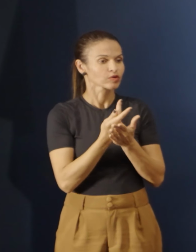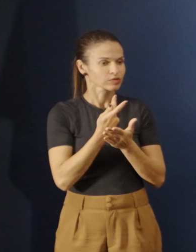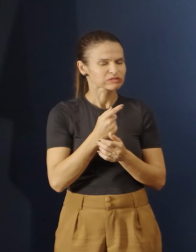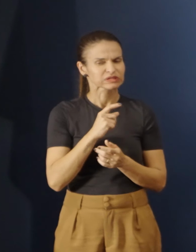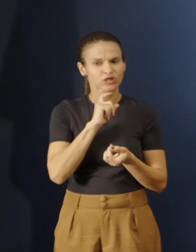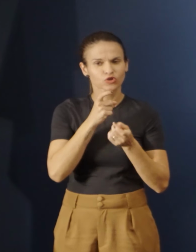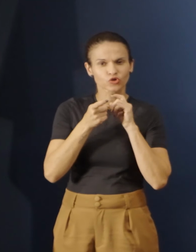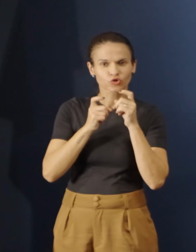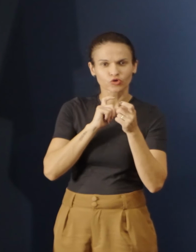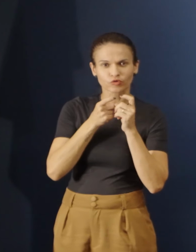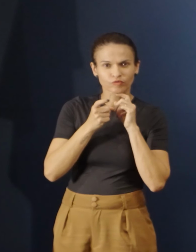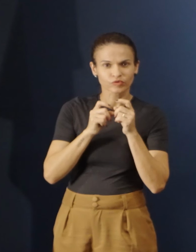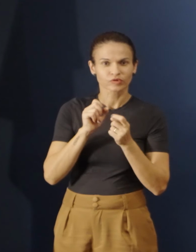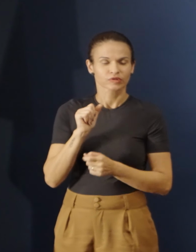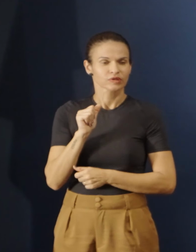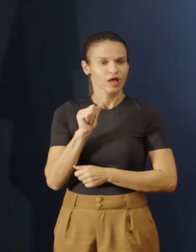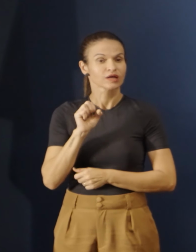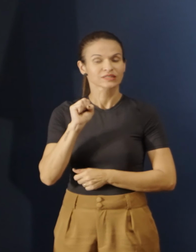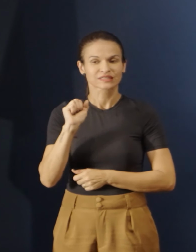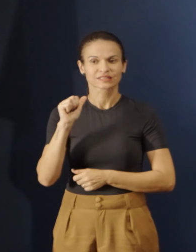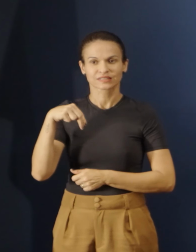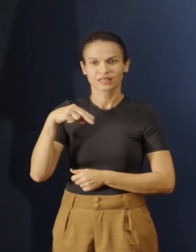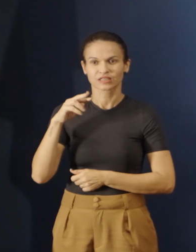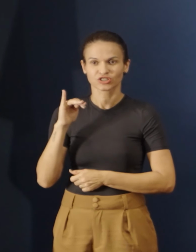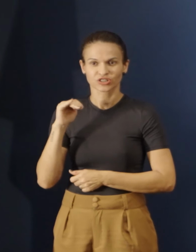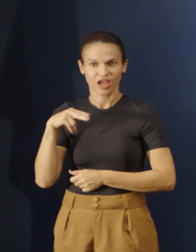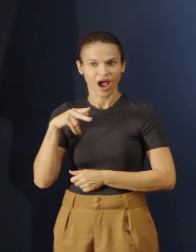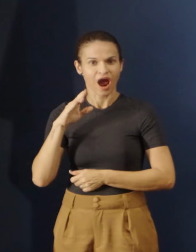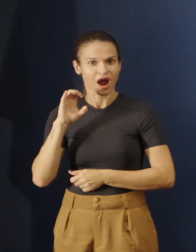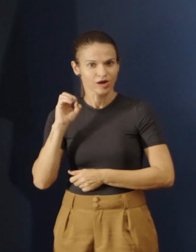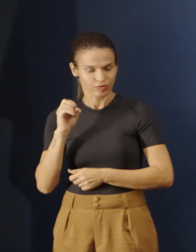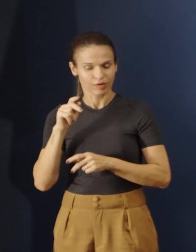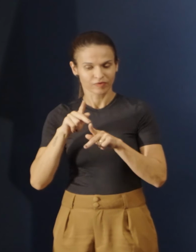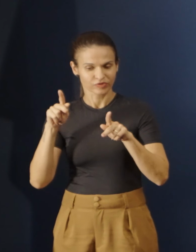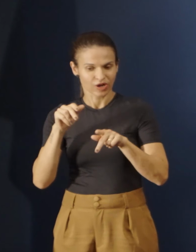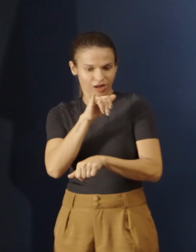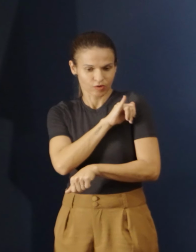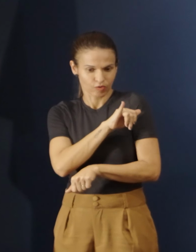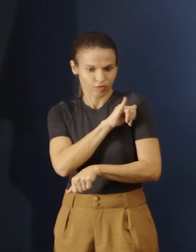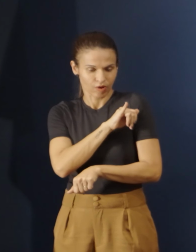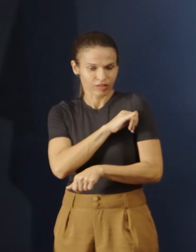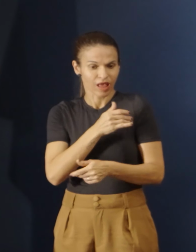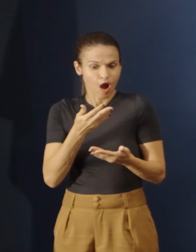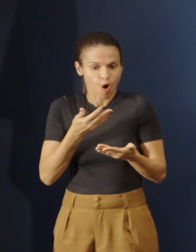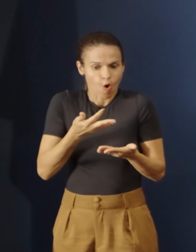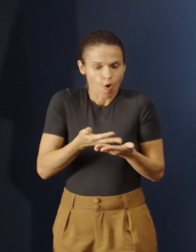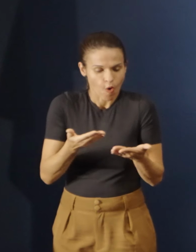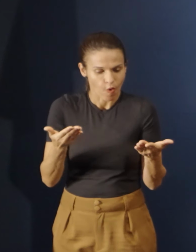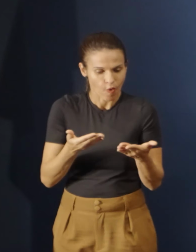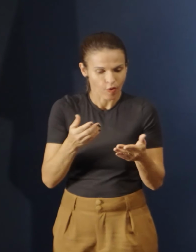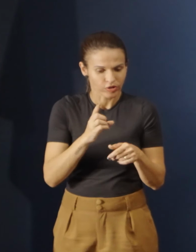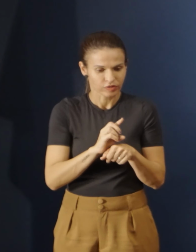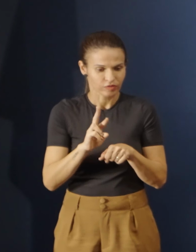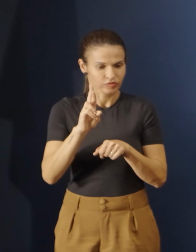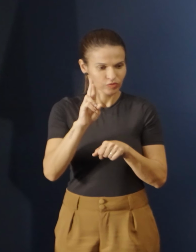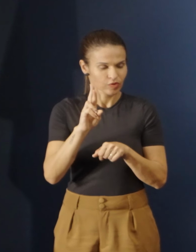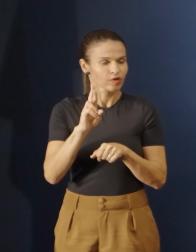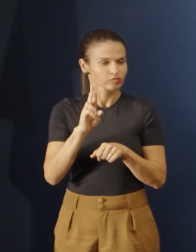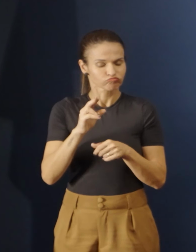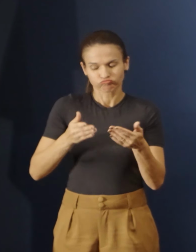umas dúvidas com o Silvio. O Silvio Santiago foi meu professor na PUC do Rio. E aí, até hoje, na época do doutorado, né, fui meu professor, estou muito com ele até